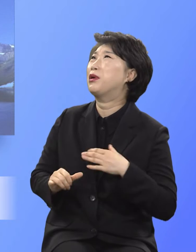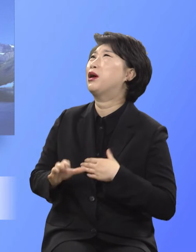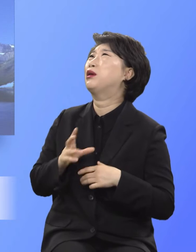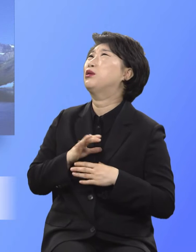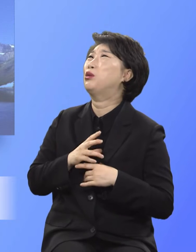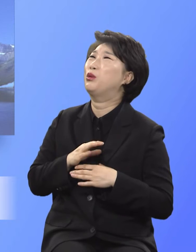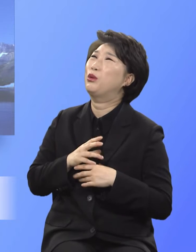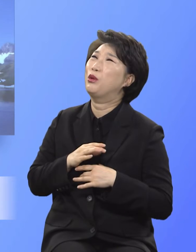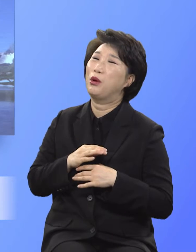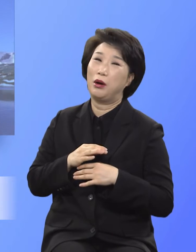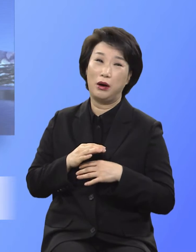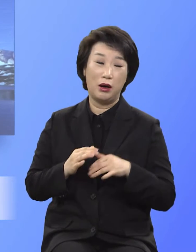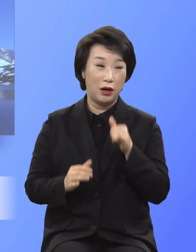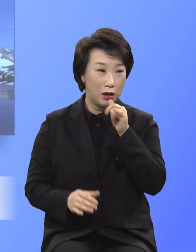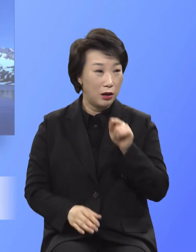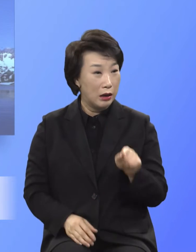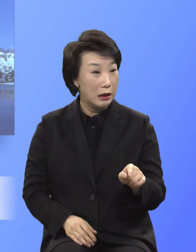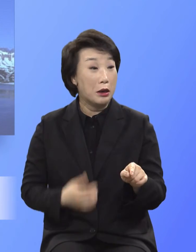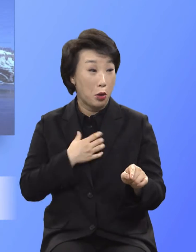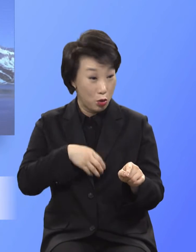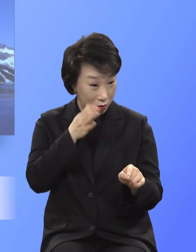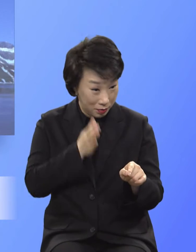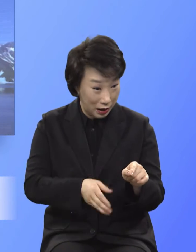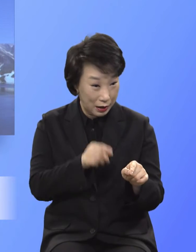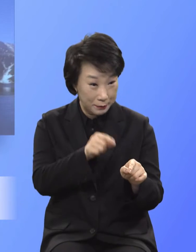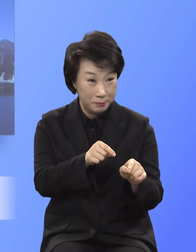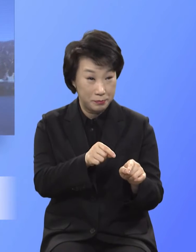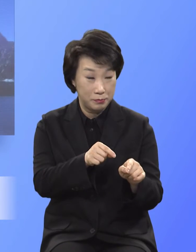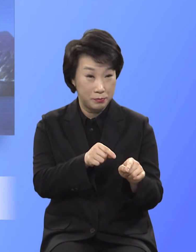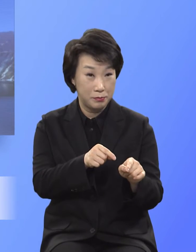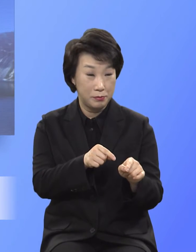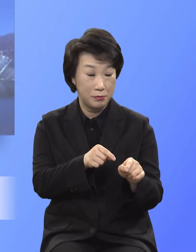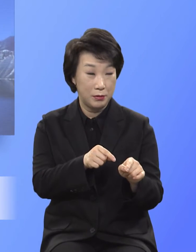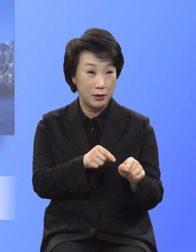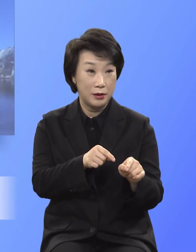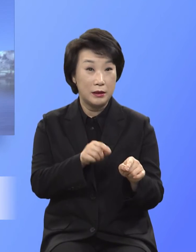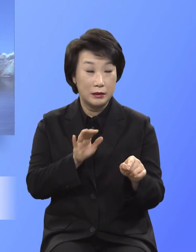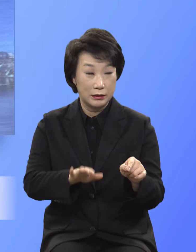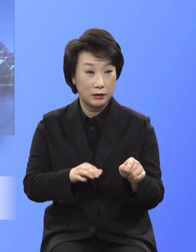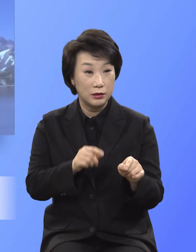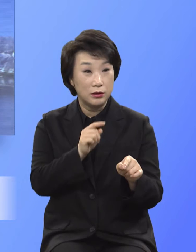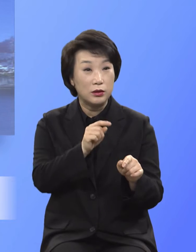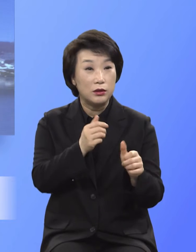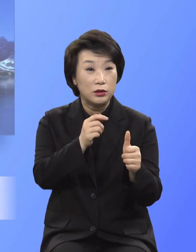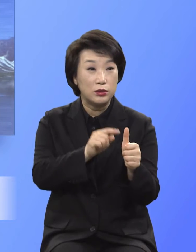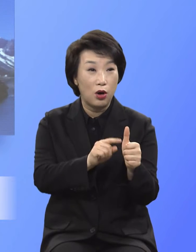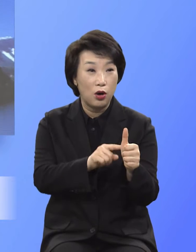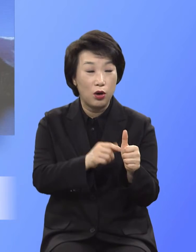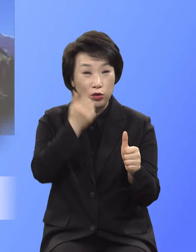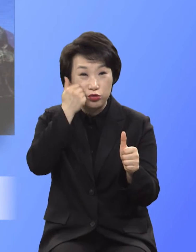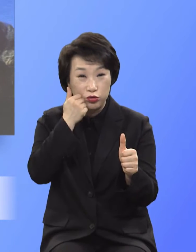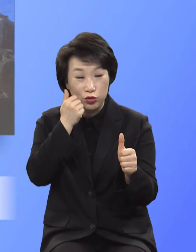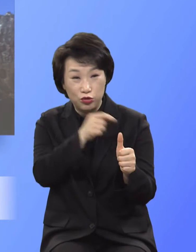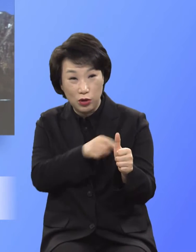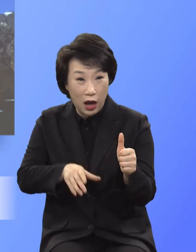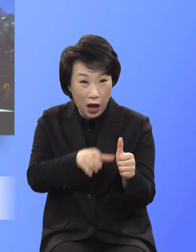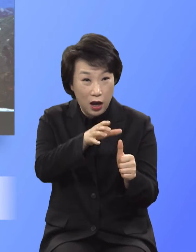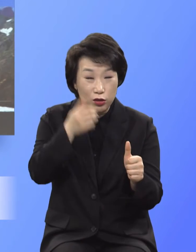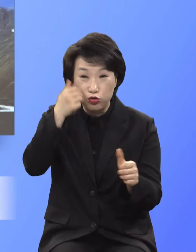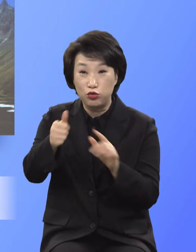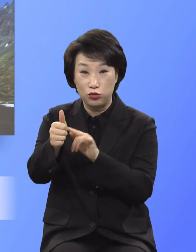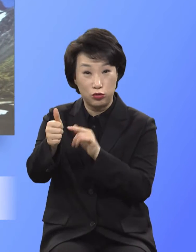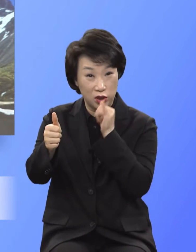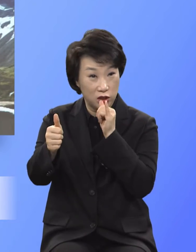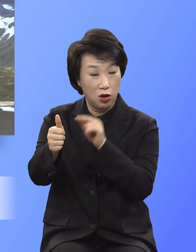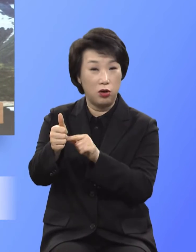두렵습니다. 걱정하지 마라. 내가 너를 죽이고 해하는 자가